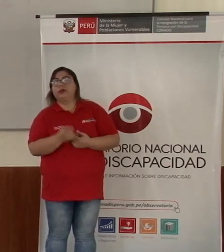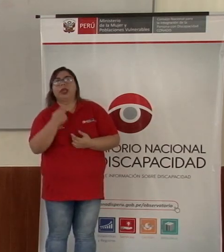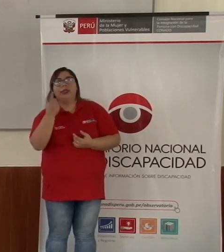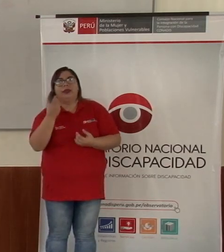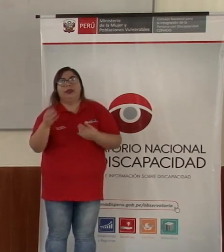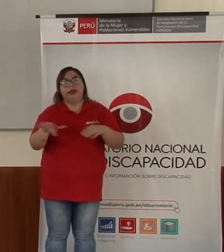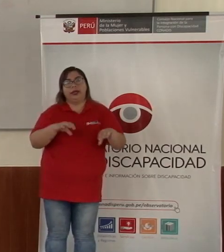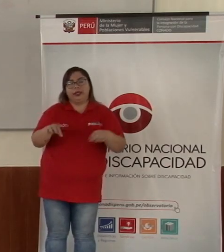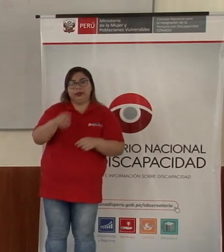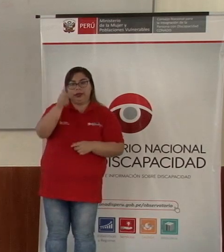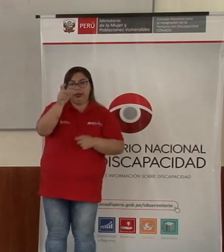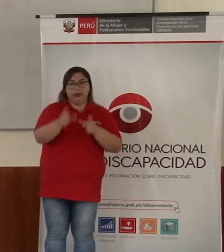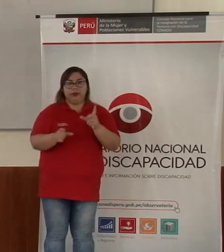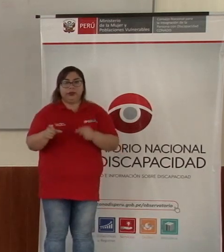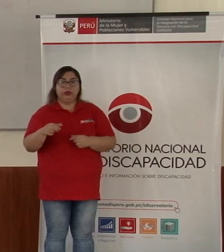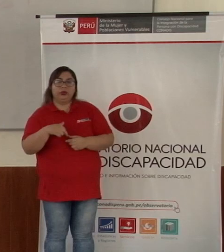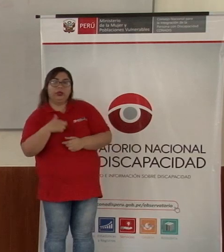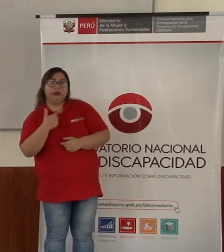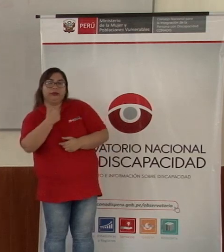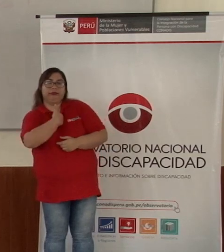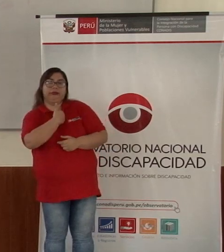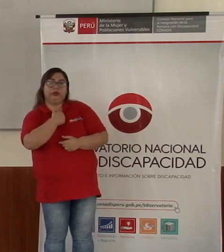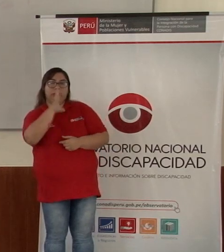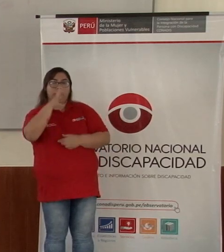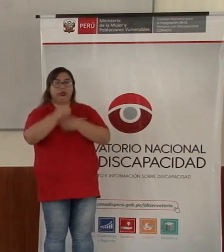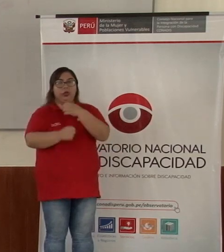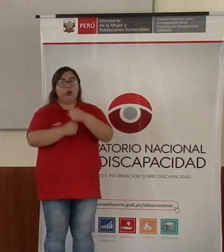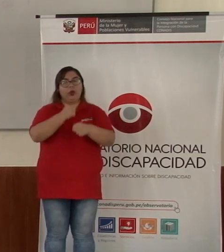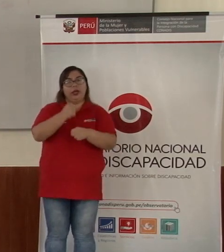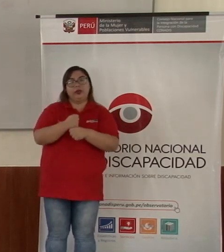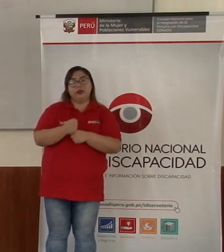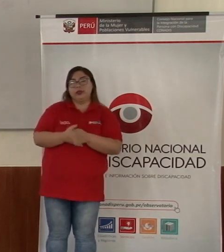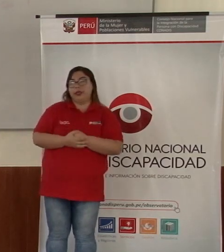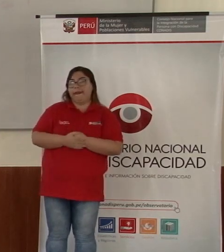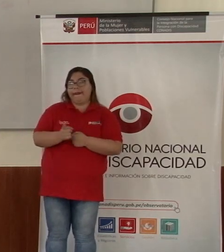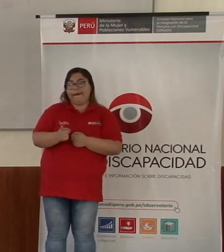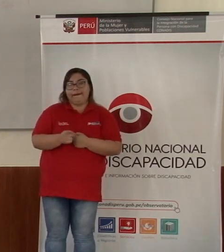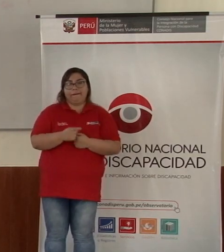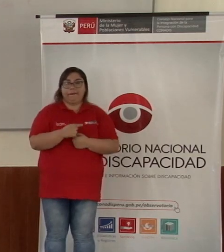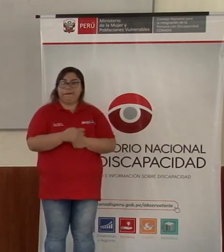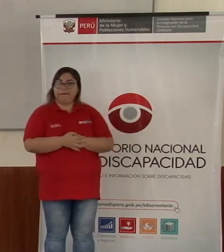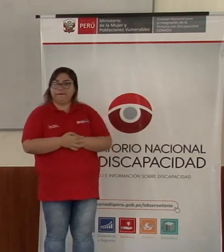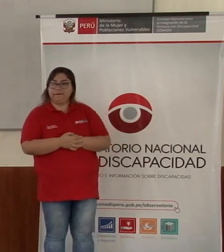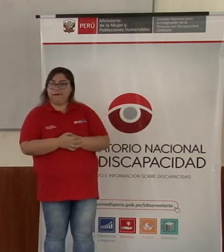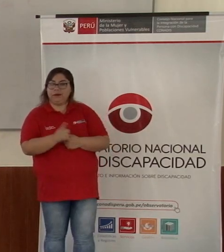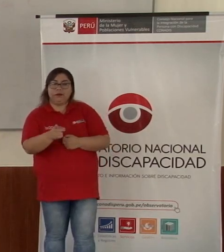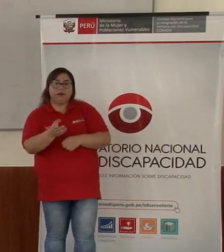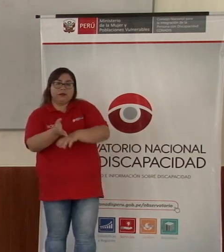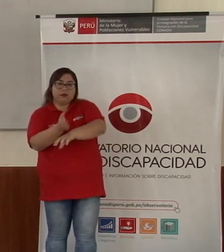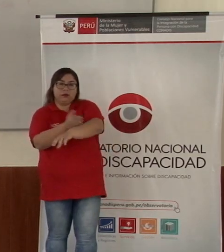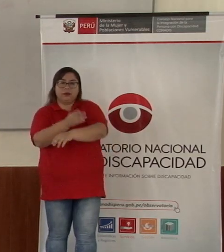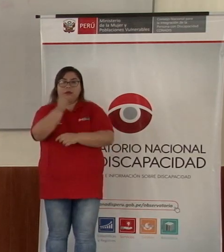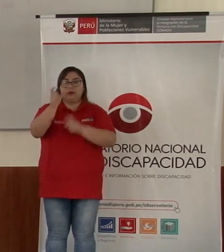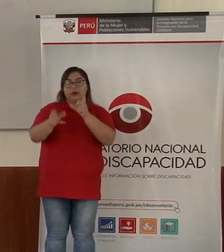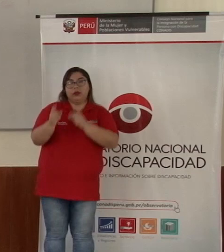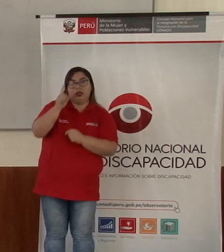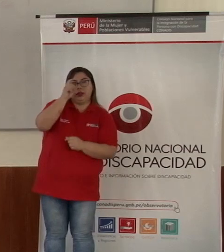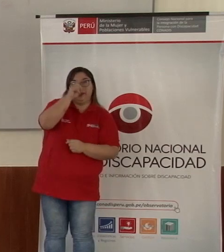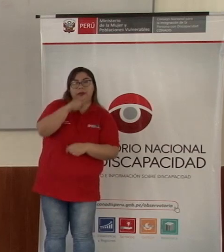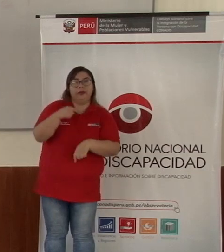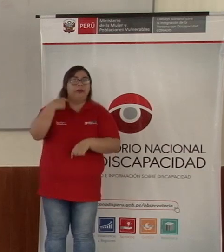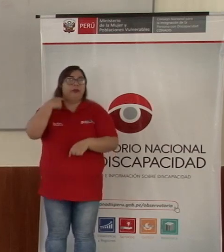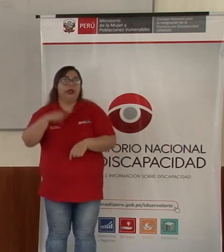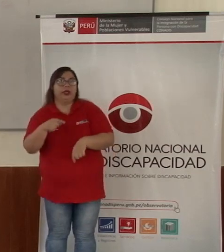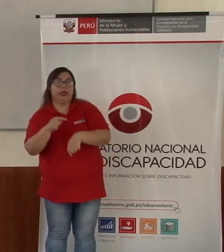le da a la persona el mal gusto de haber pasado unos 5 años bajo ese trámite, bajo ese proceso, esa pérdida